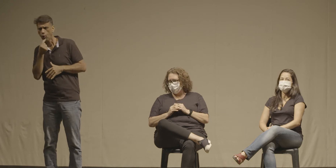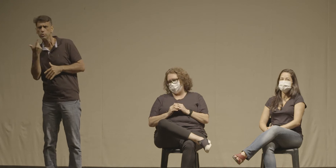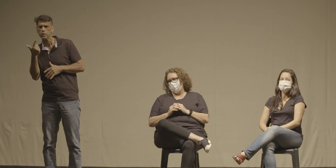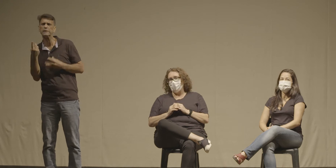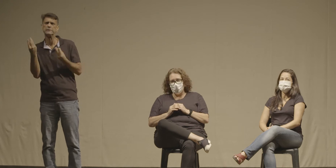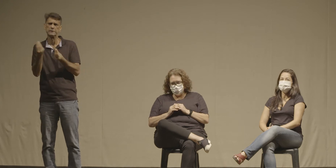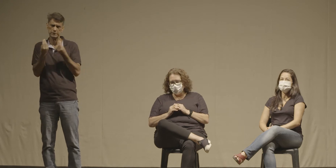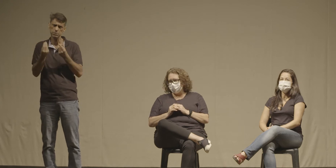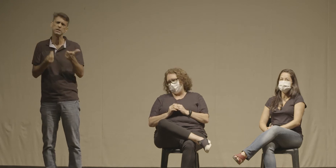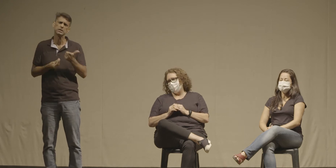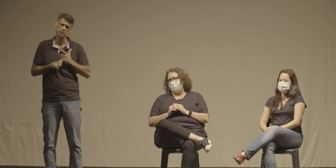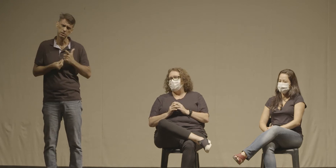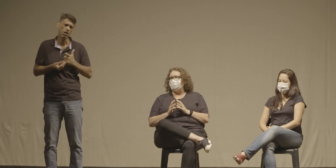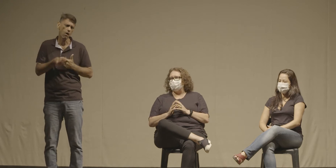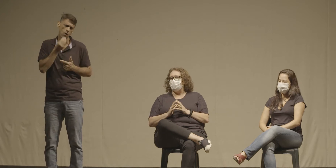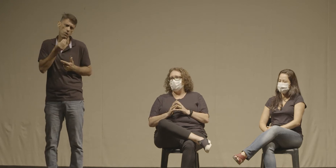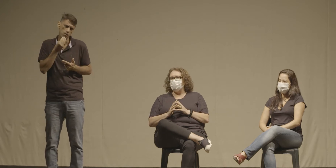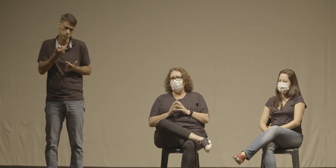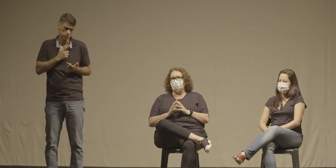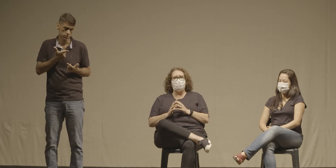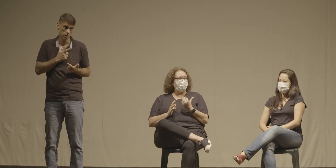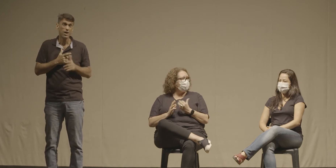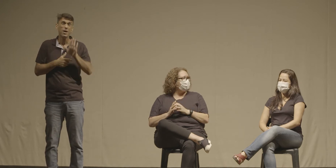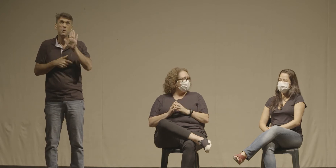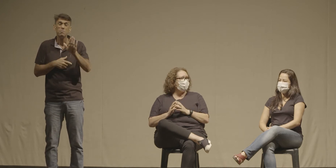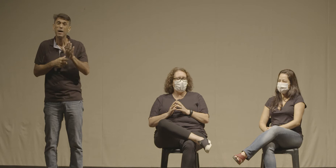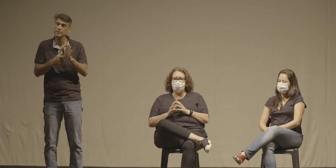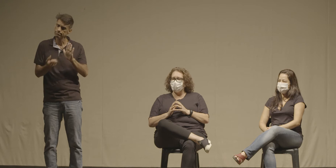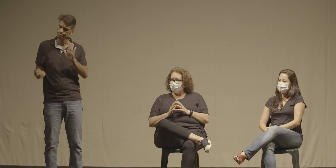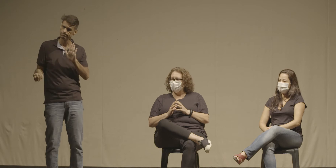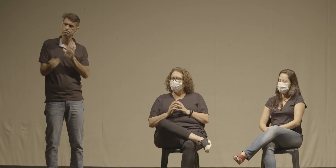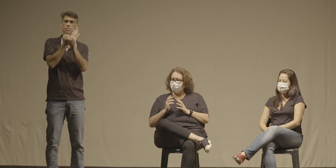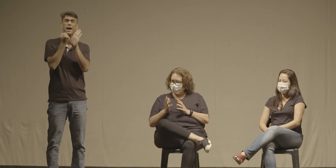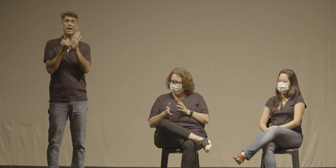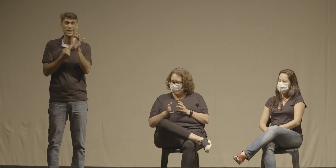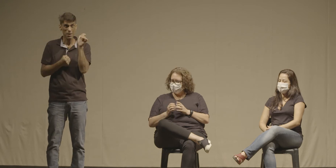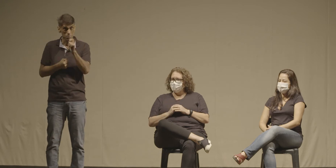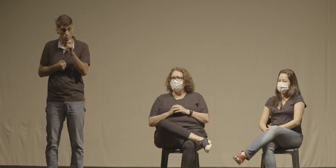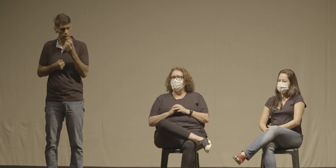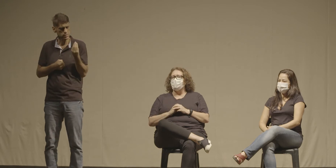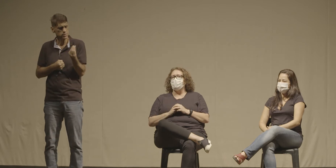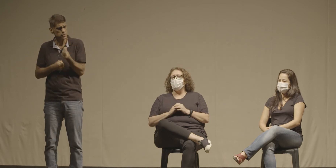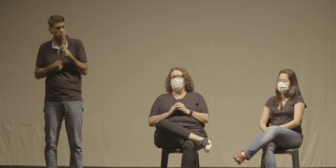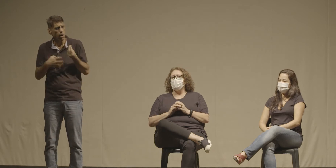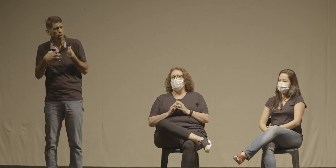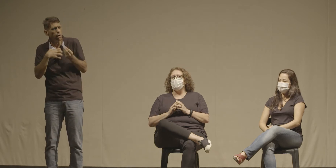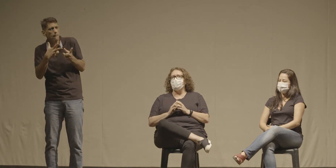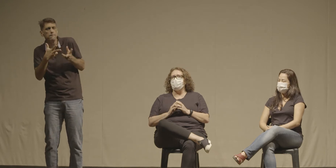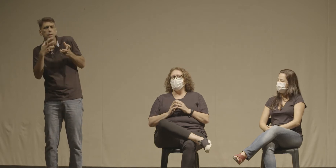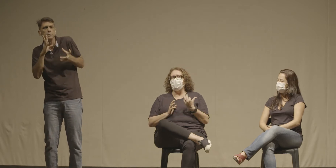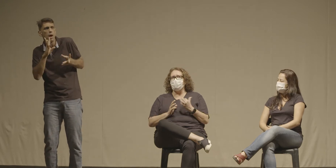que tem, óbvio que tem, mas é uma marca que eu acho que a mulher traz